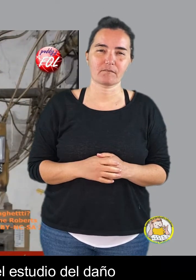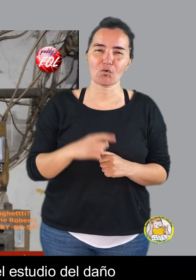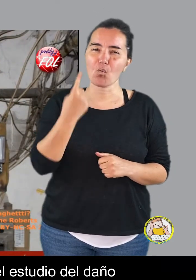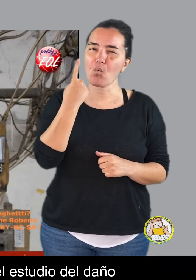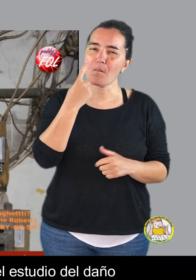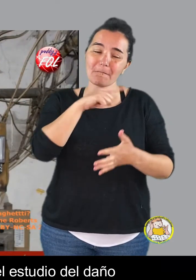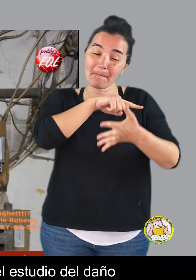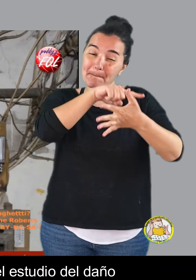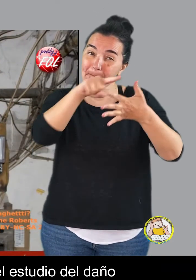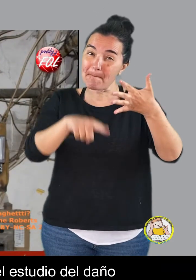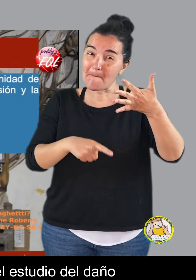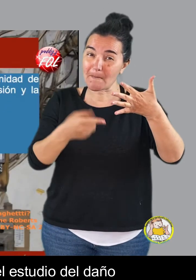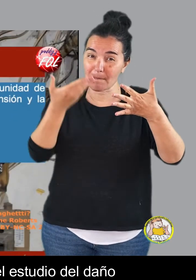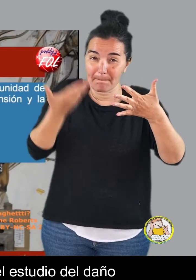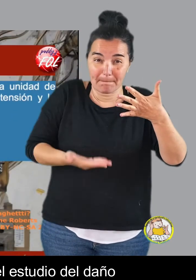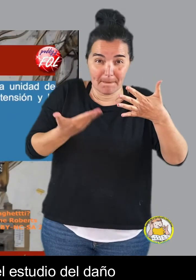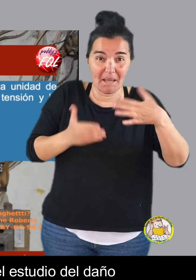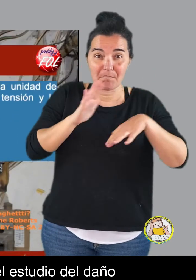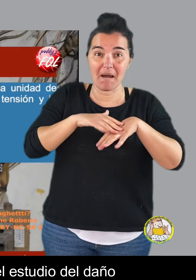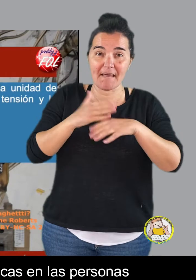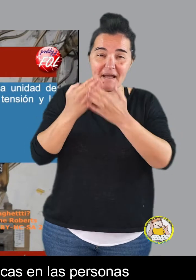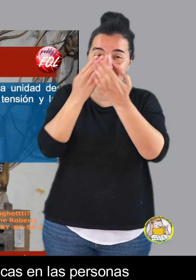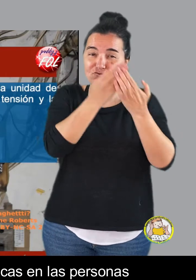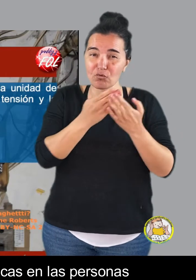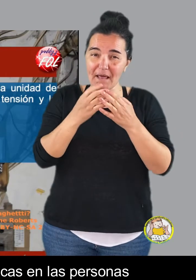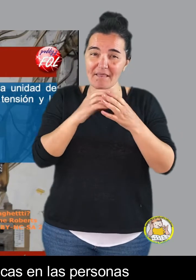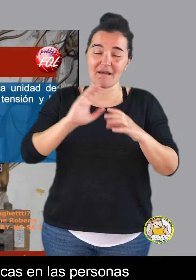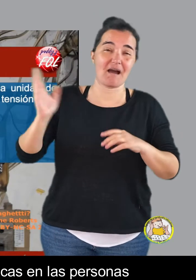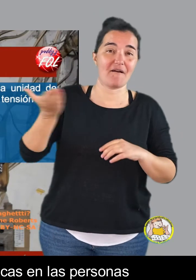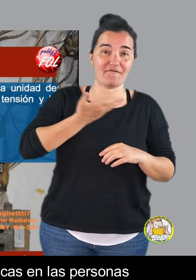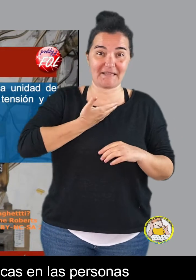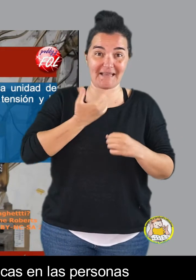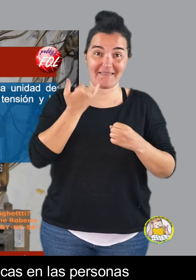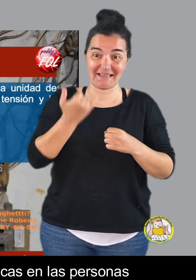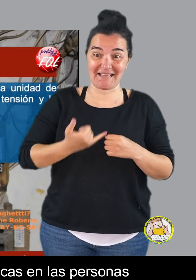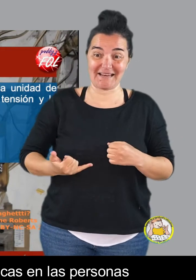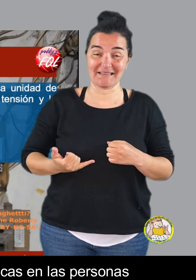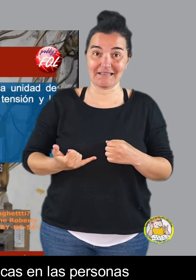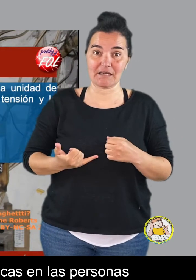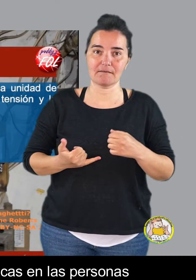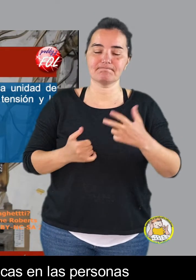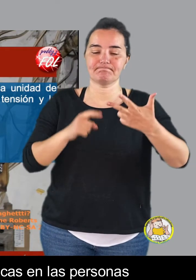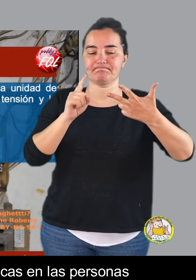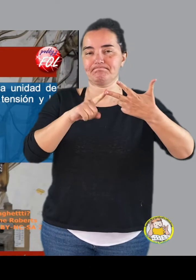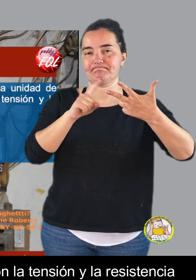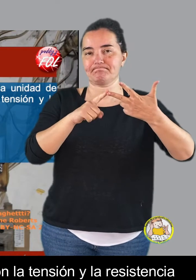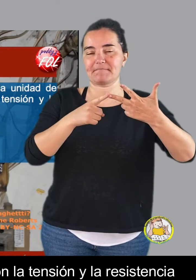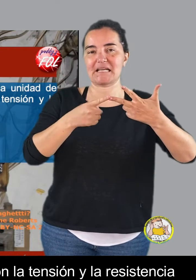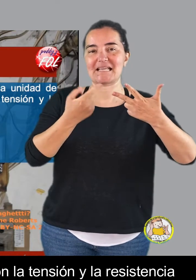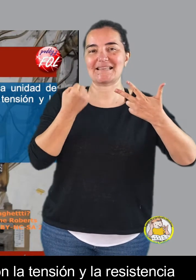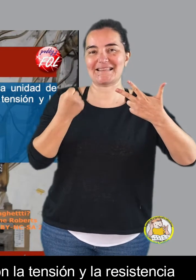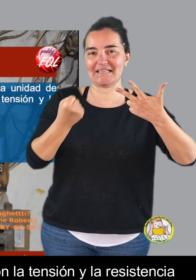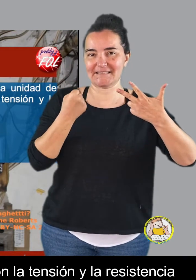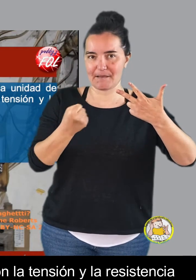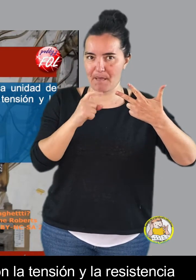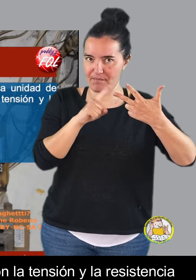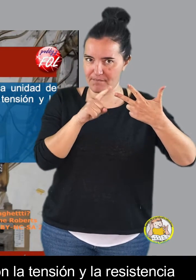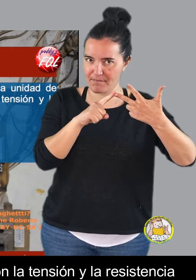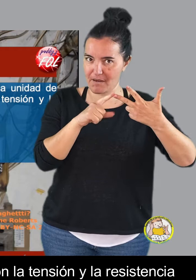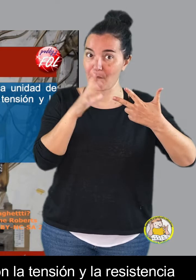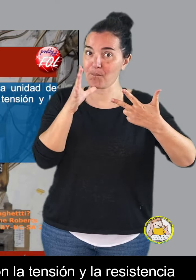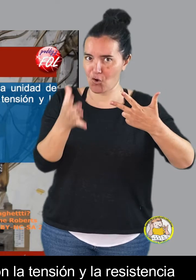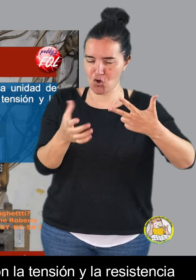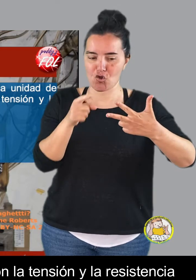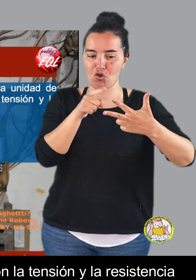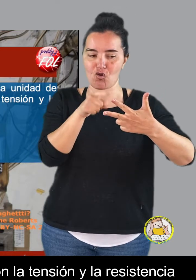Si hay una magnitud fundamental en el estudio del daño que pueden causar las descargas eléctricas en las personas, es la intensidad,